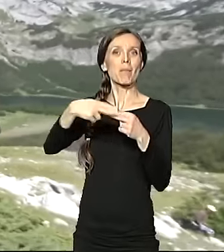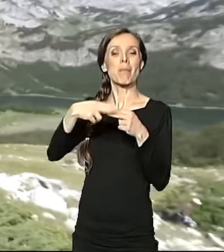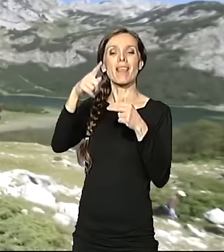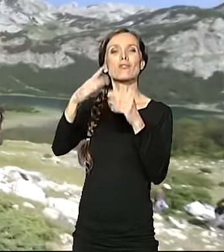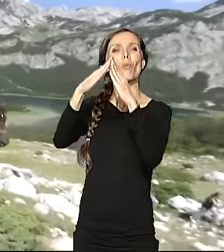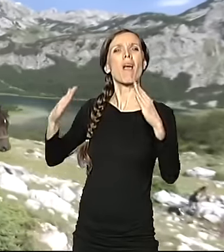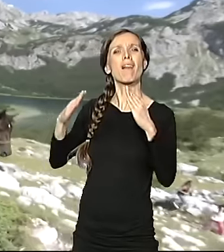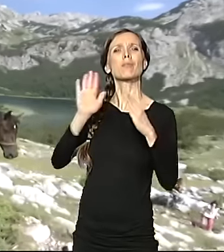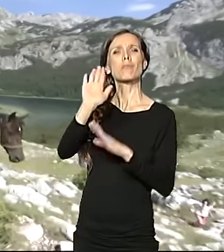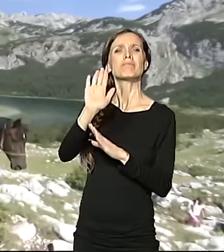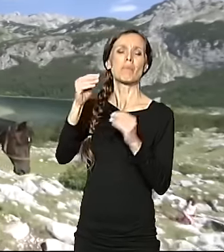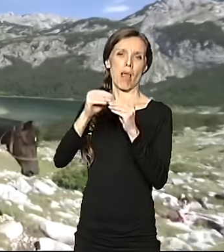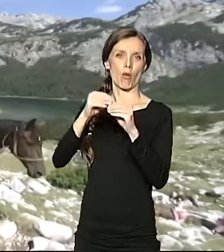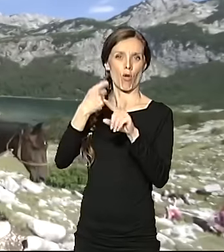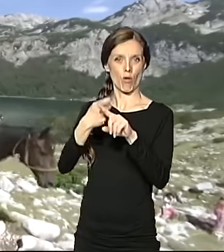Komara.